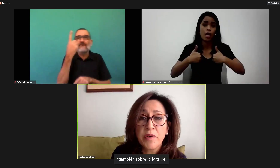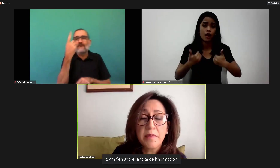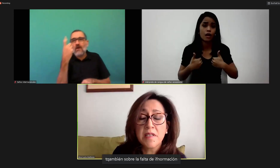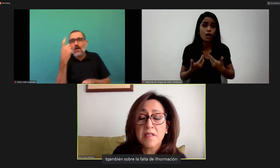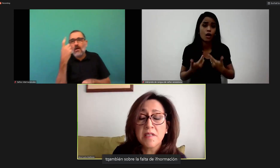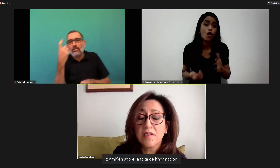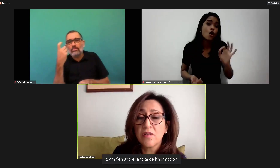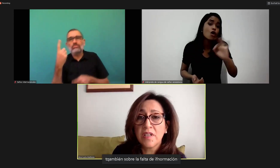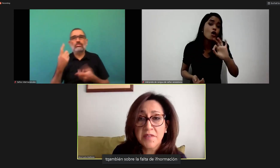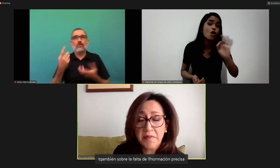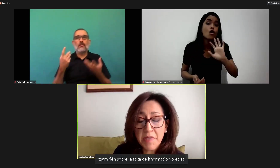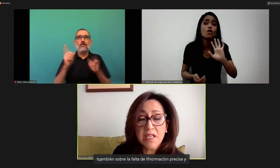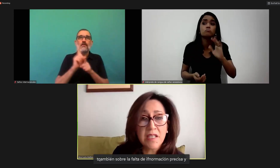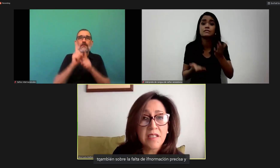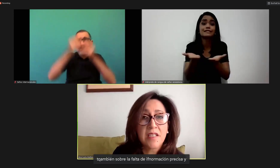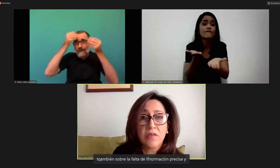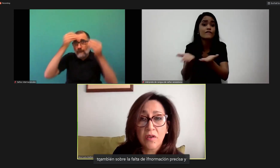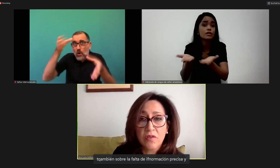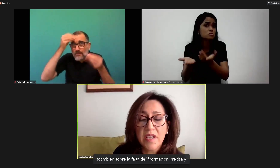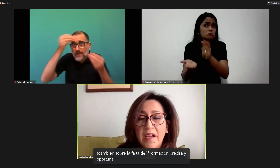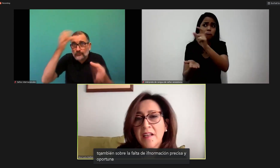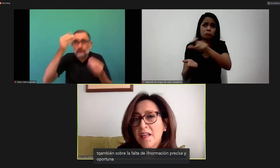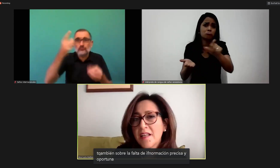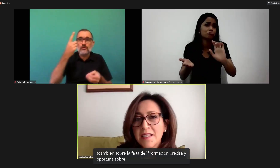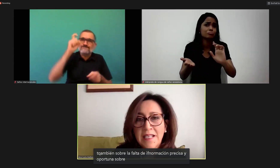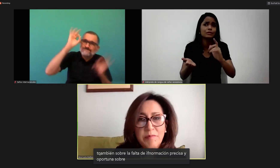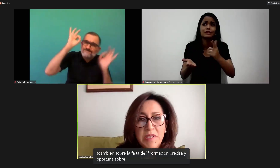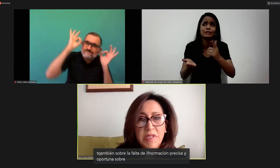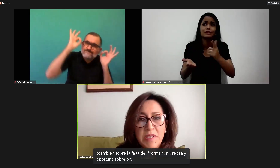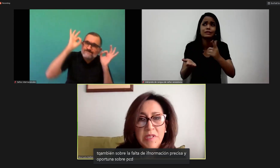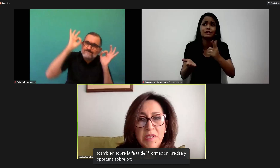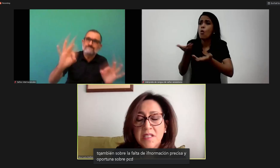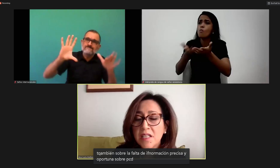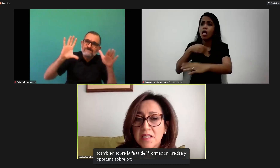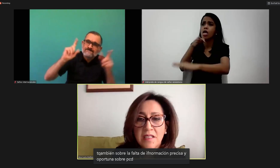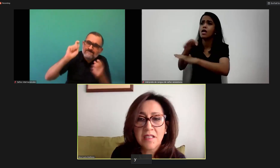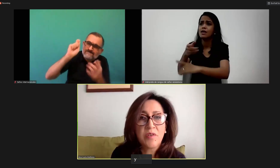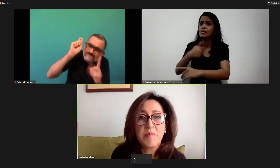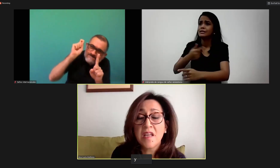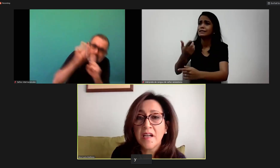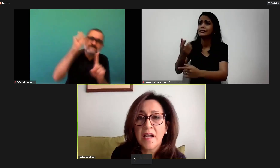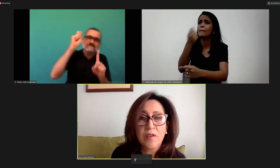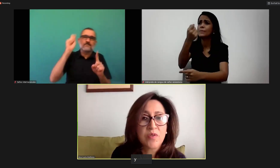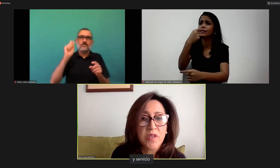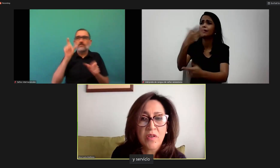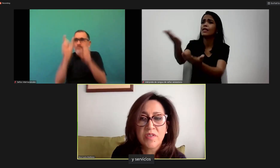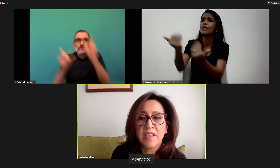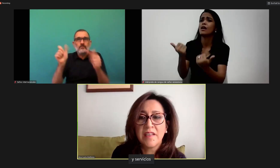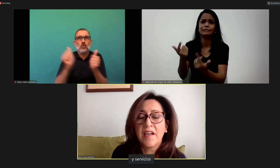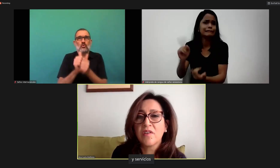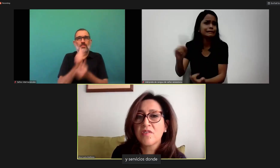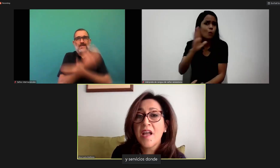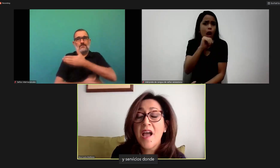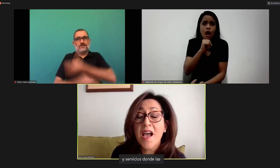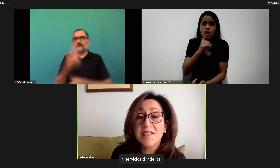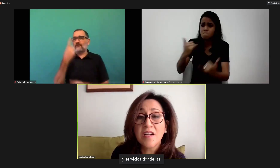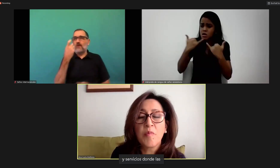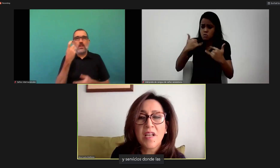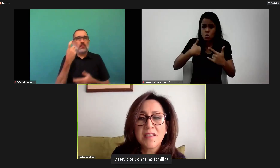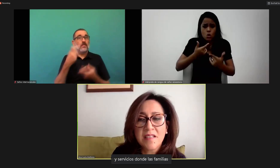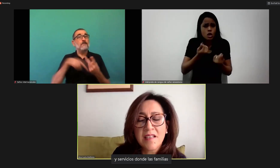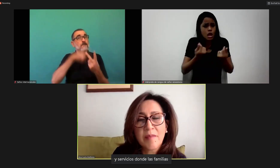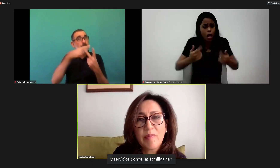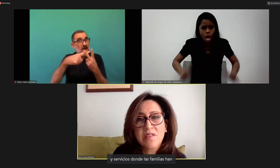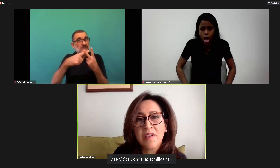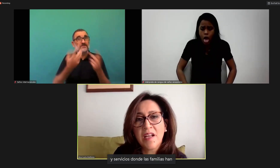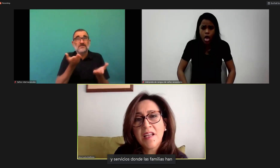no disponibles en donde las familias han tenido que costear desde las medicinas, la atención médica, los cuidados sanitarios, así como